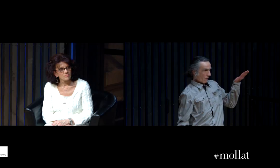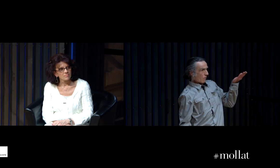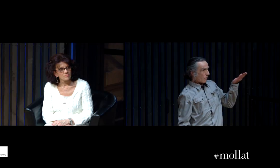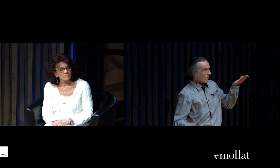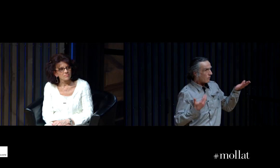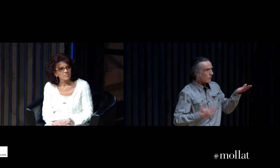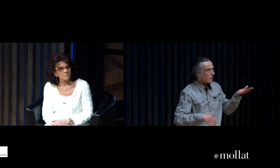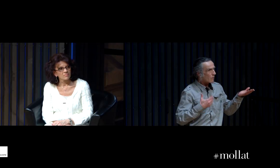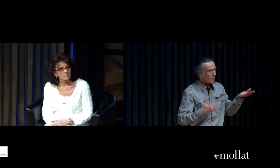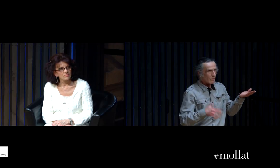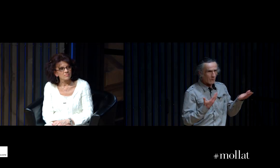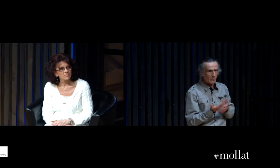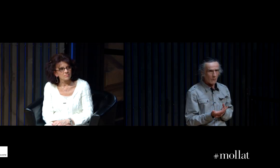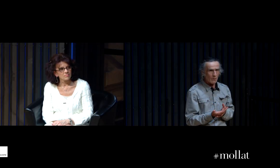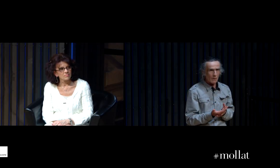imaginez un peu